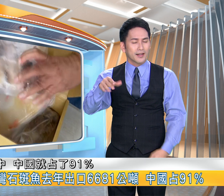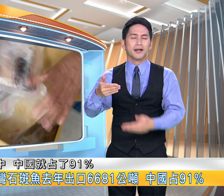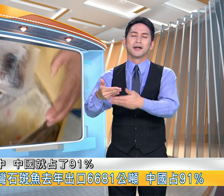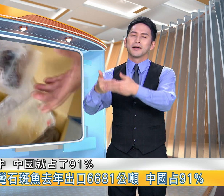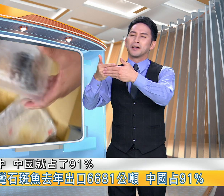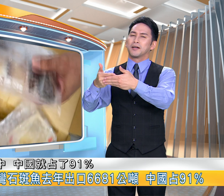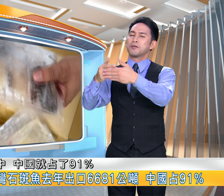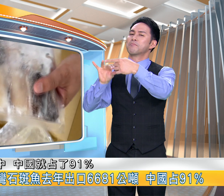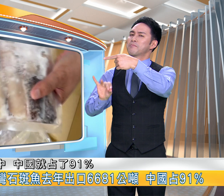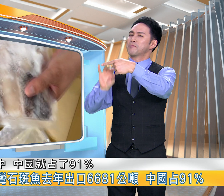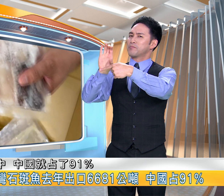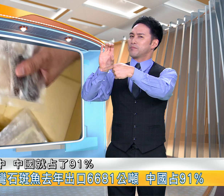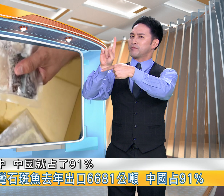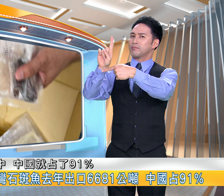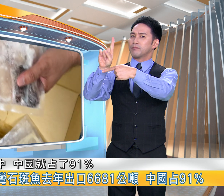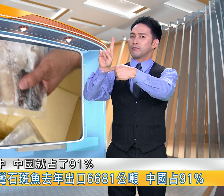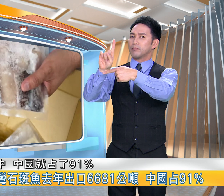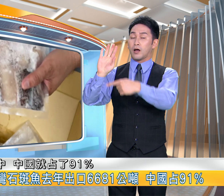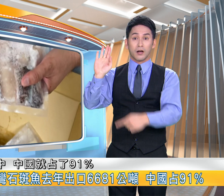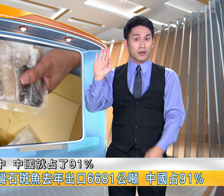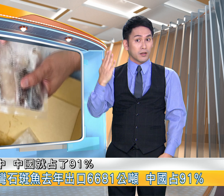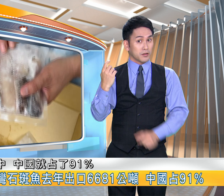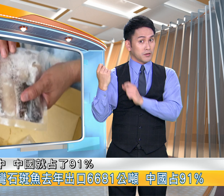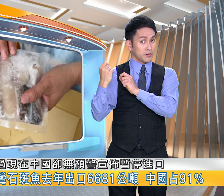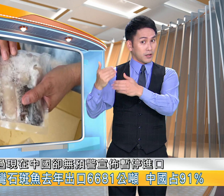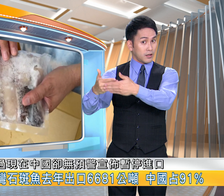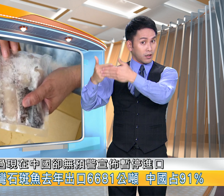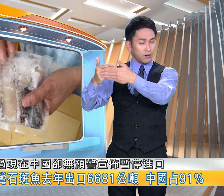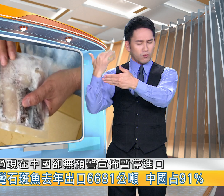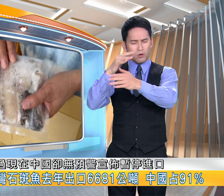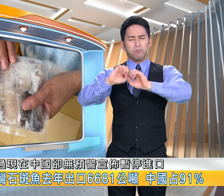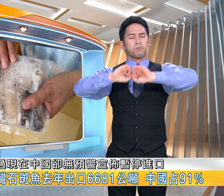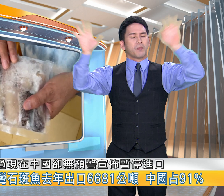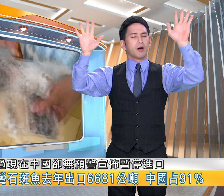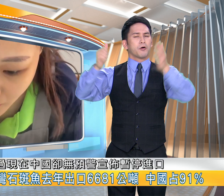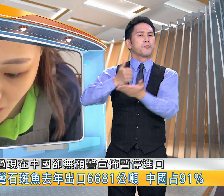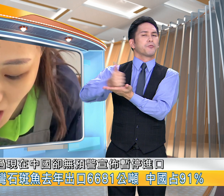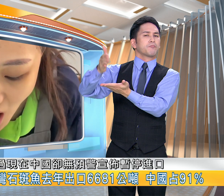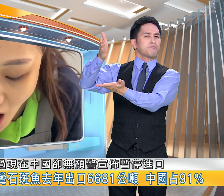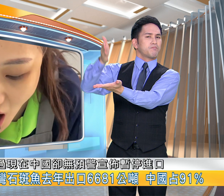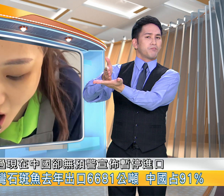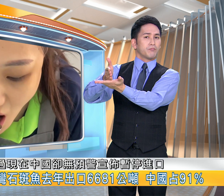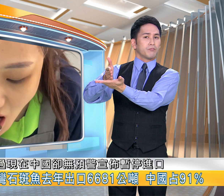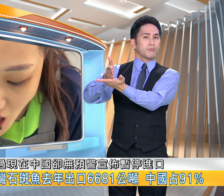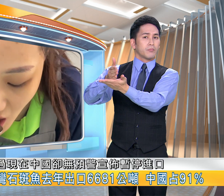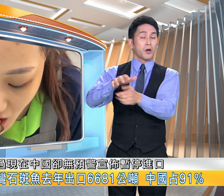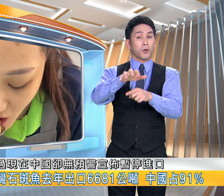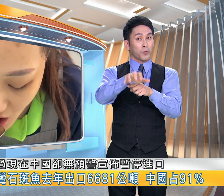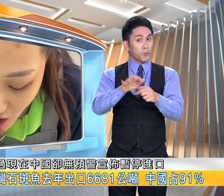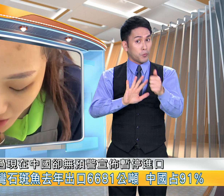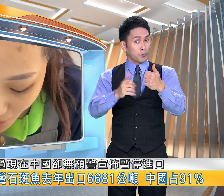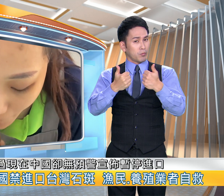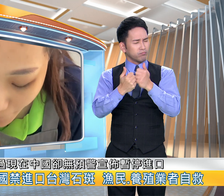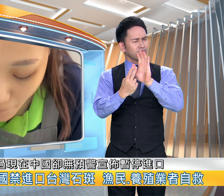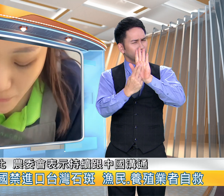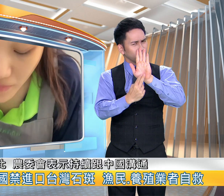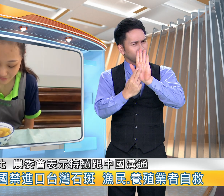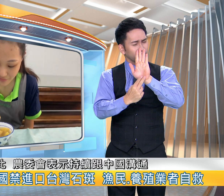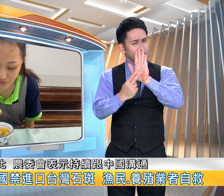了91%。不过现在中国却是无预警宣布暂停进口，对